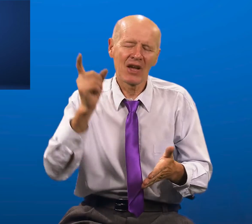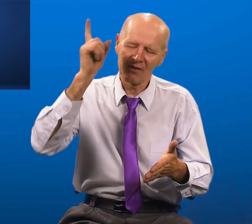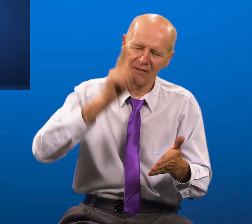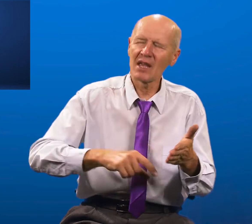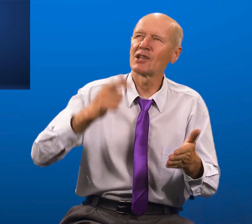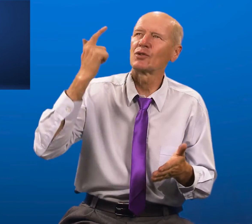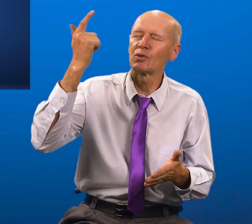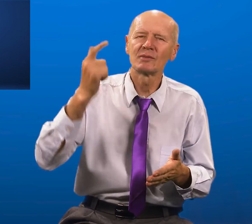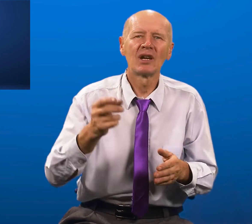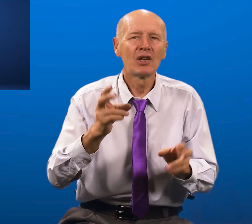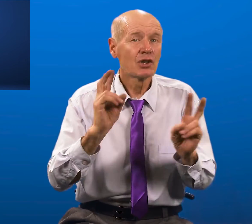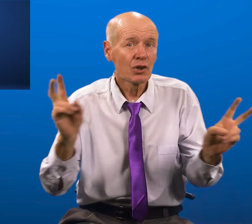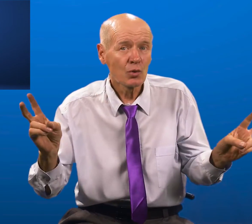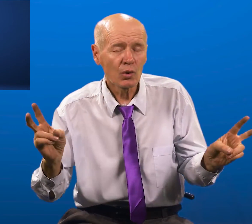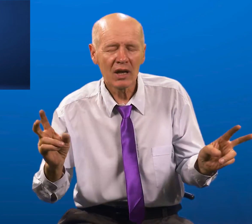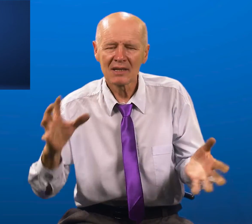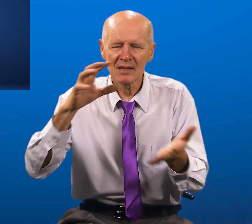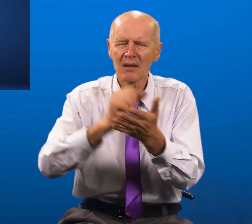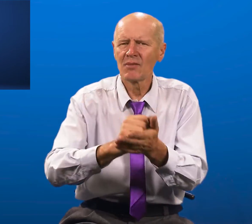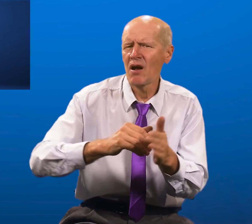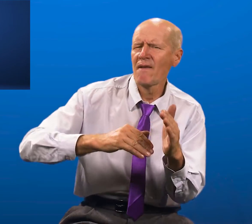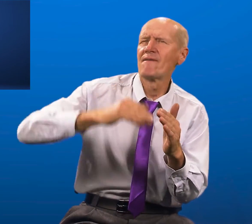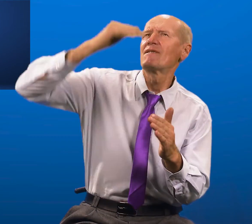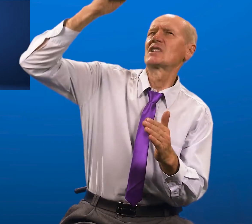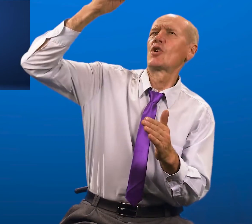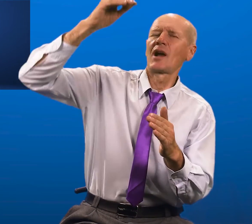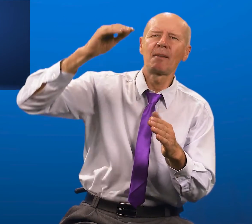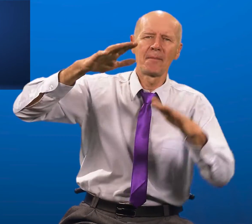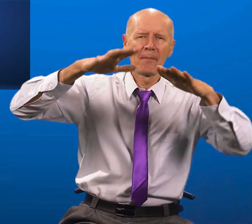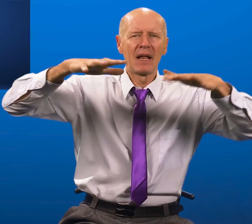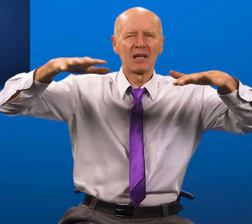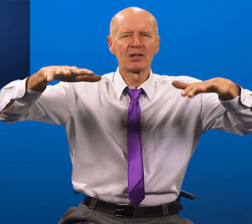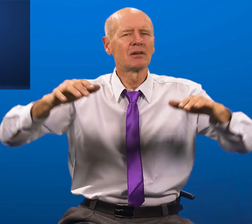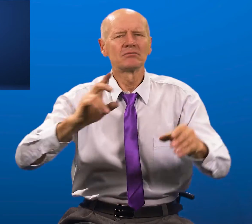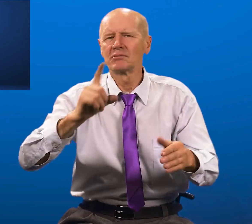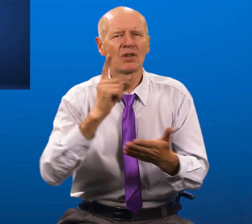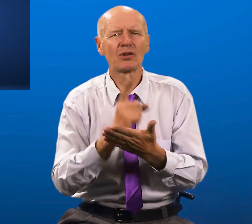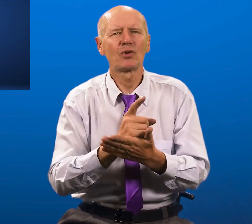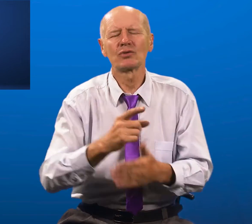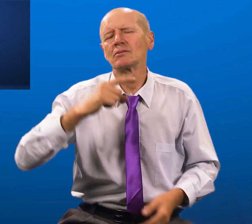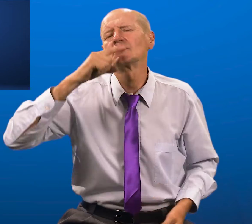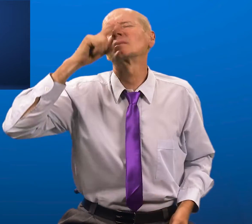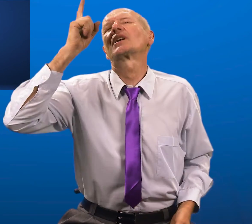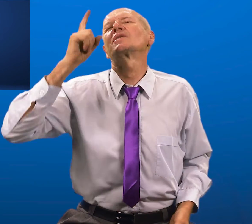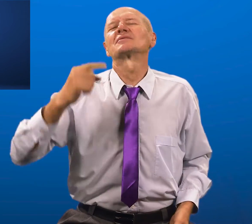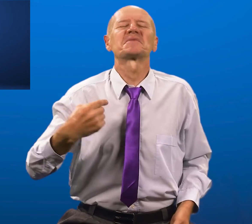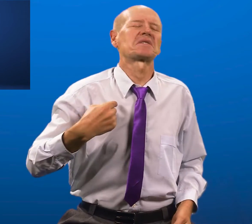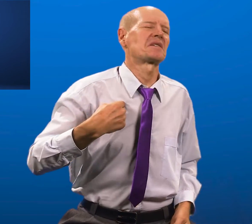Если кто-то занимает важное и высокое положение в доме, он не должен